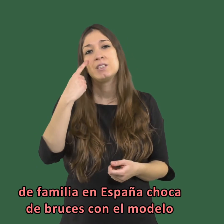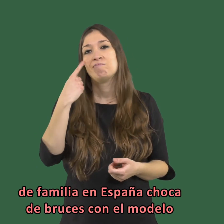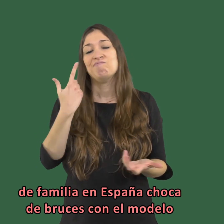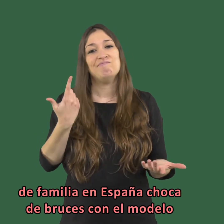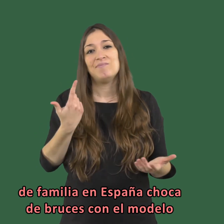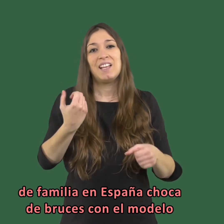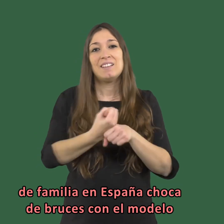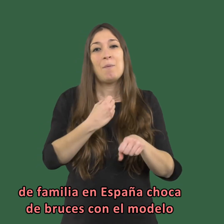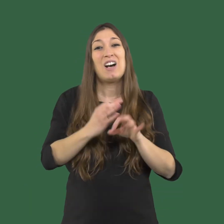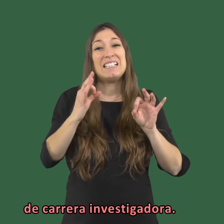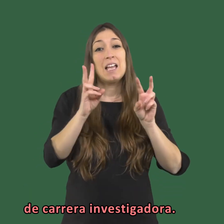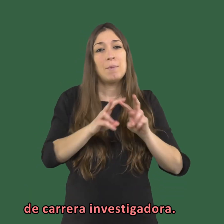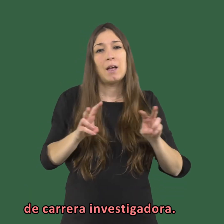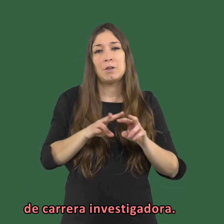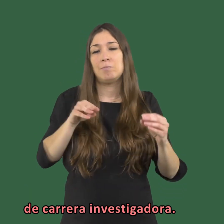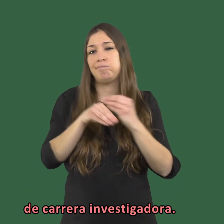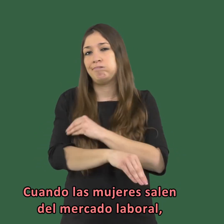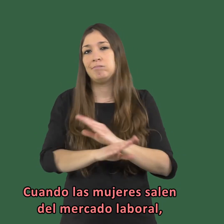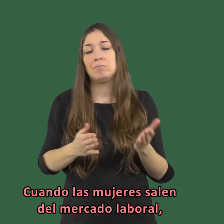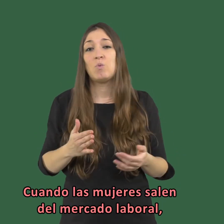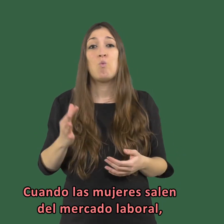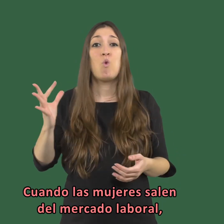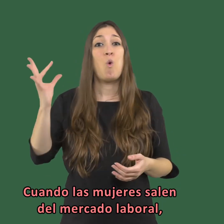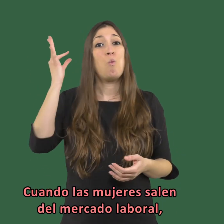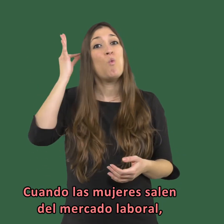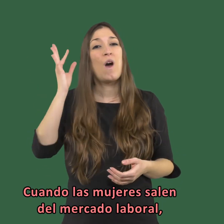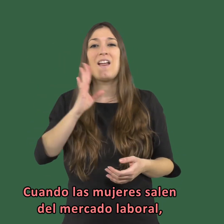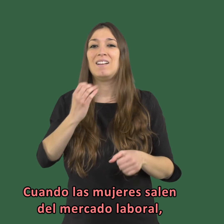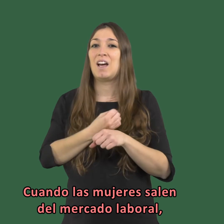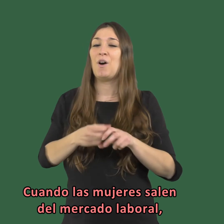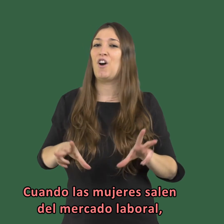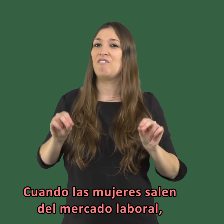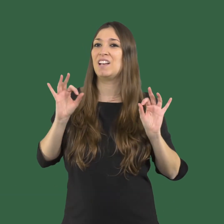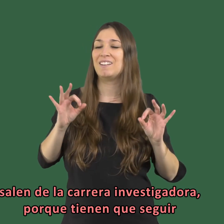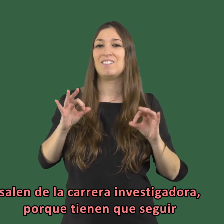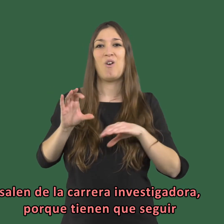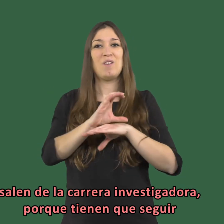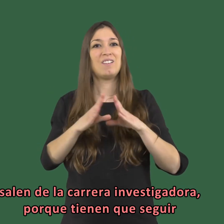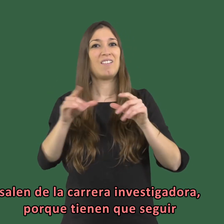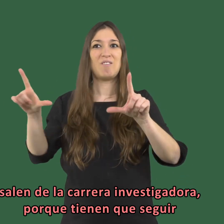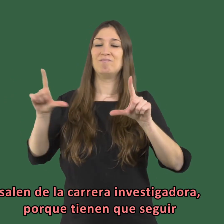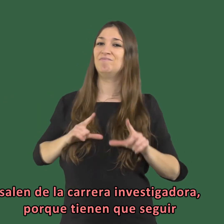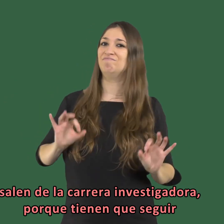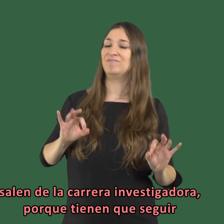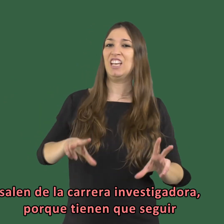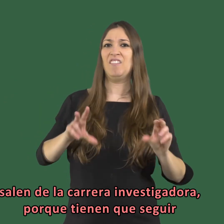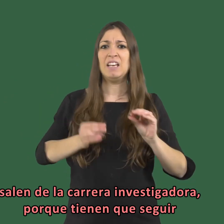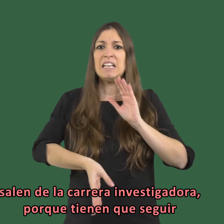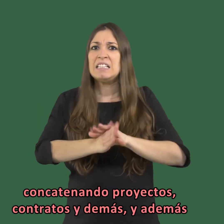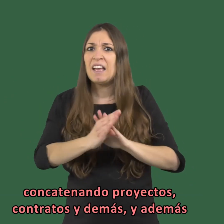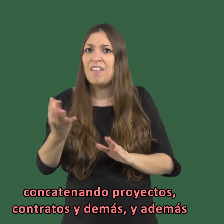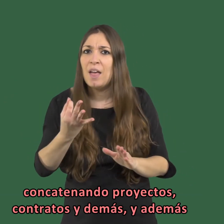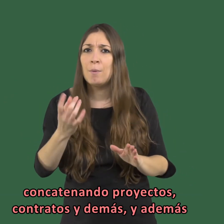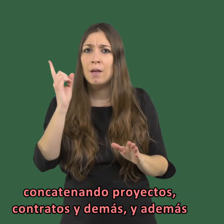de bruces con el modelo de carrera investigadora. Cuando las mujeres salen del mercado laboral, salen de la carrera investigadora, porque tienen, ¿no? que